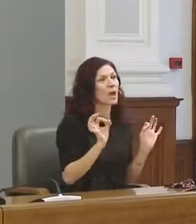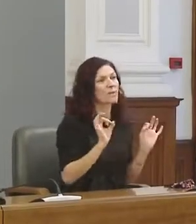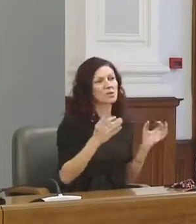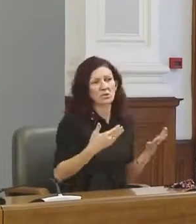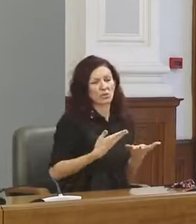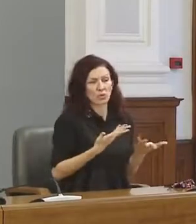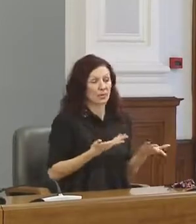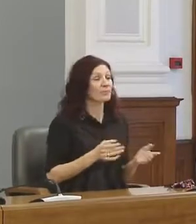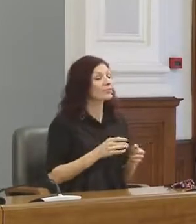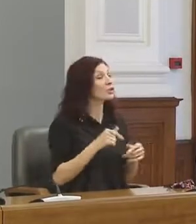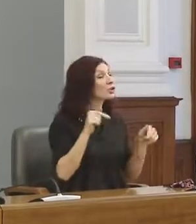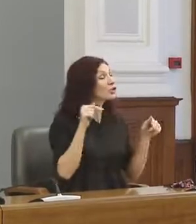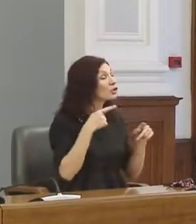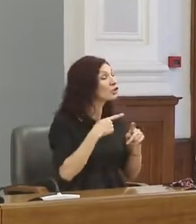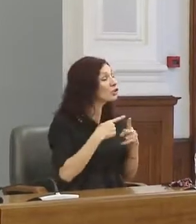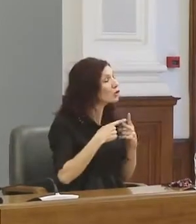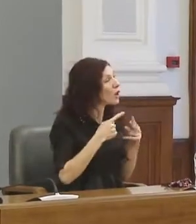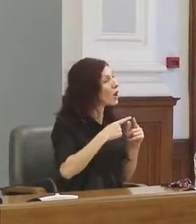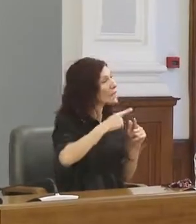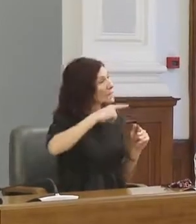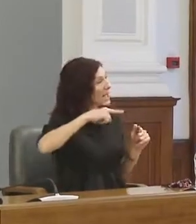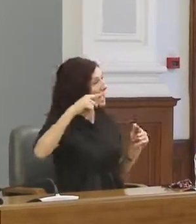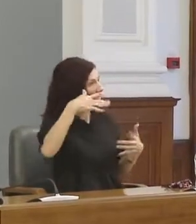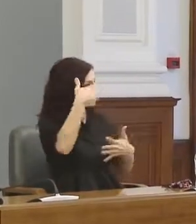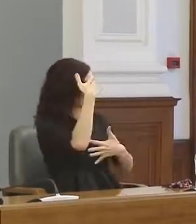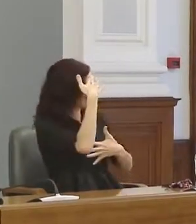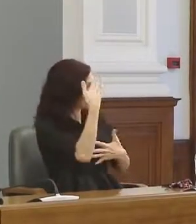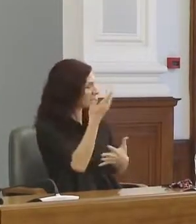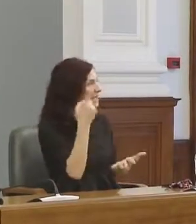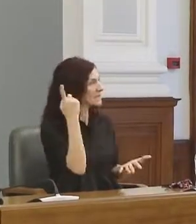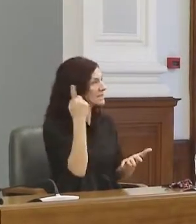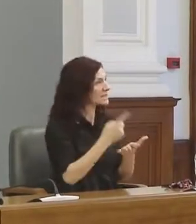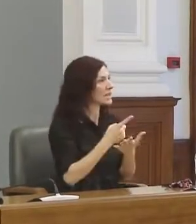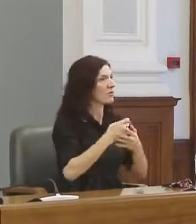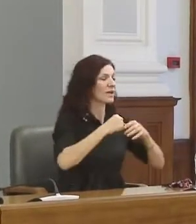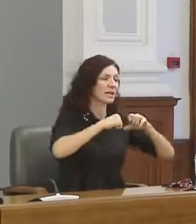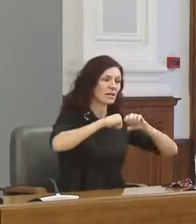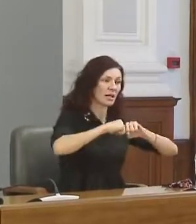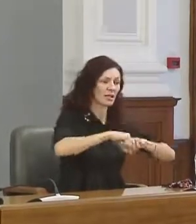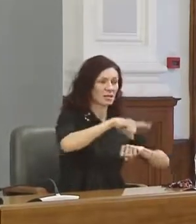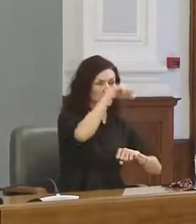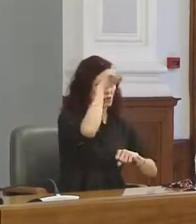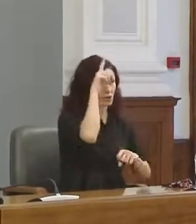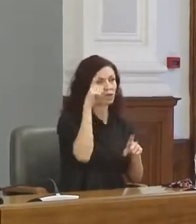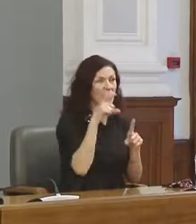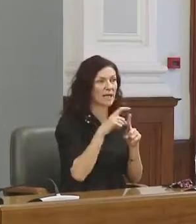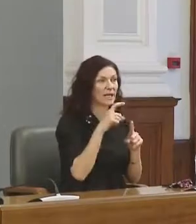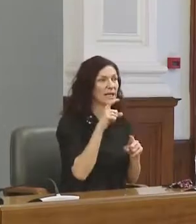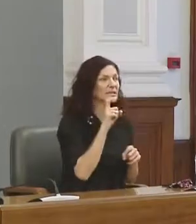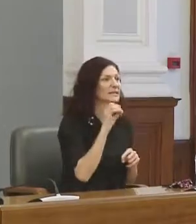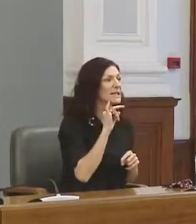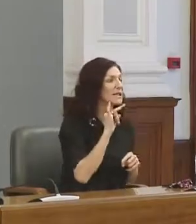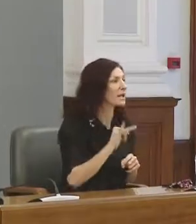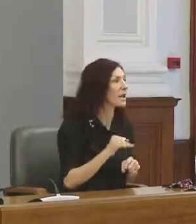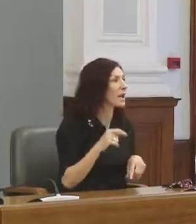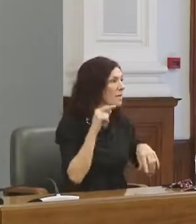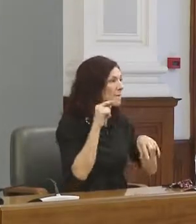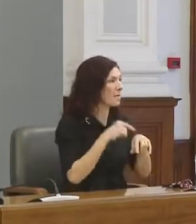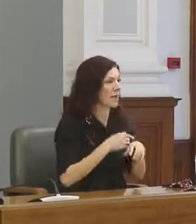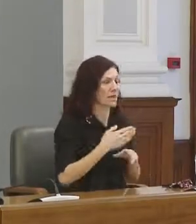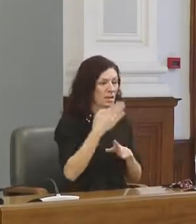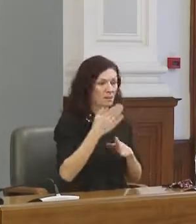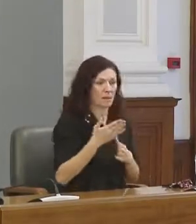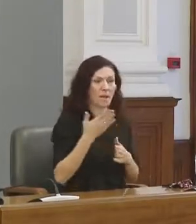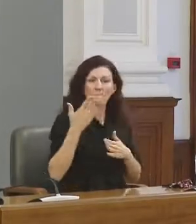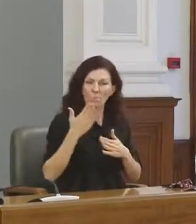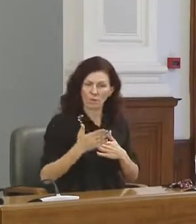необходимост. Но с нарастване на заболеваемостта, с заповеди на директора на столична РЗИ, към момента, преди последната